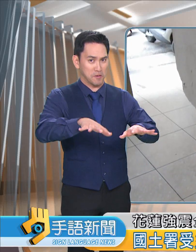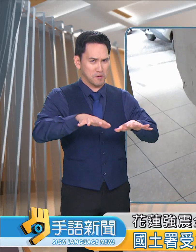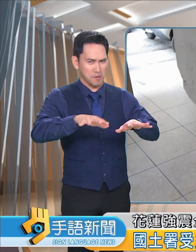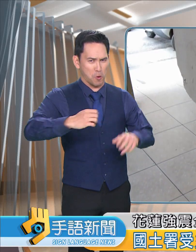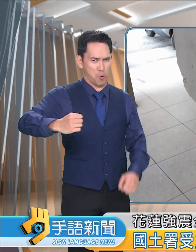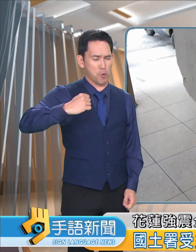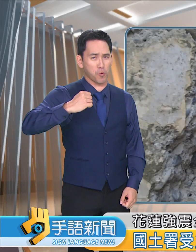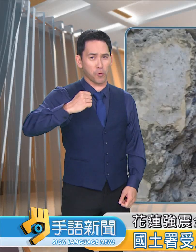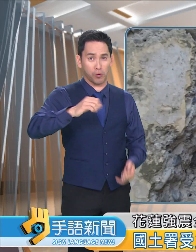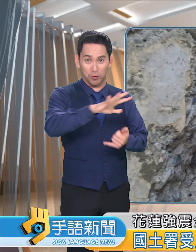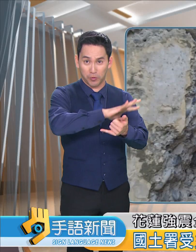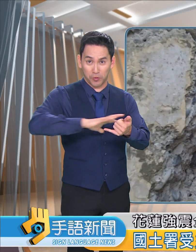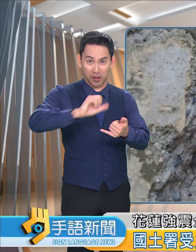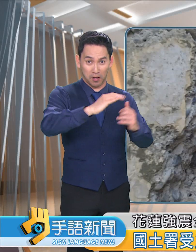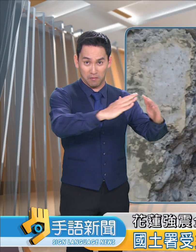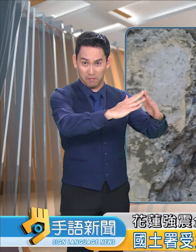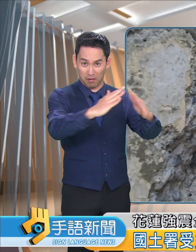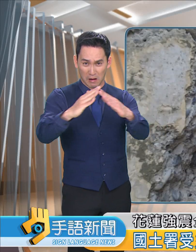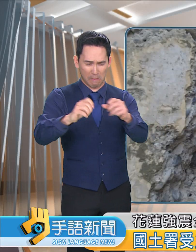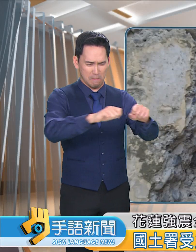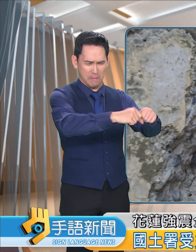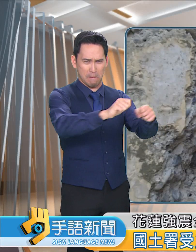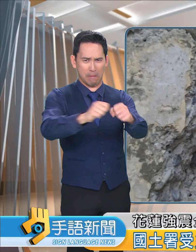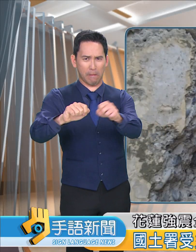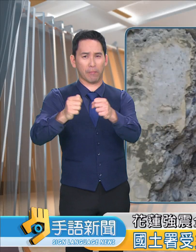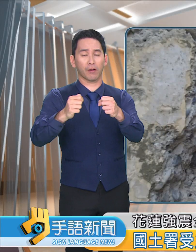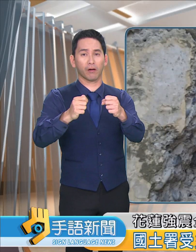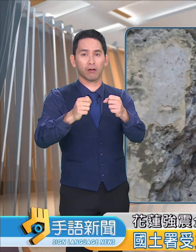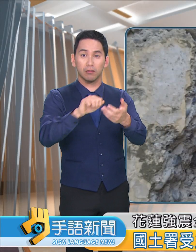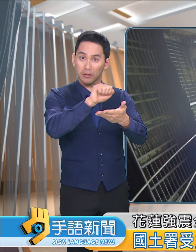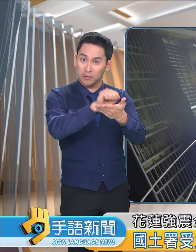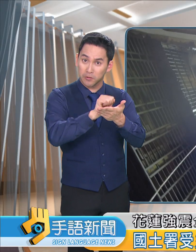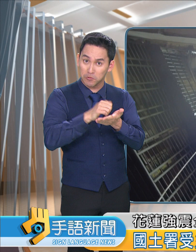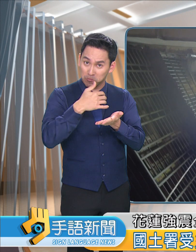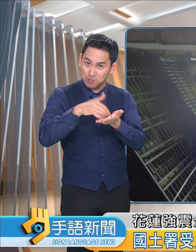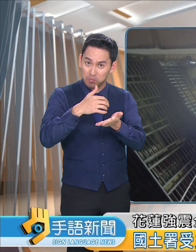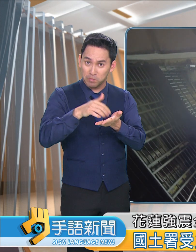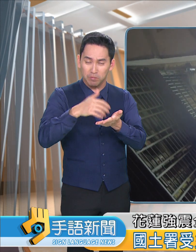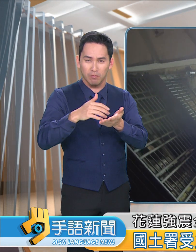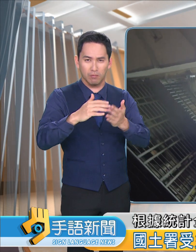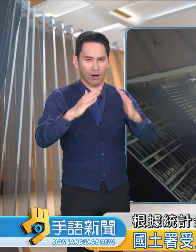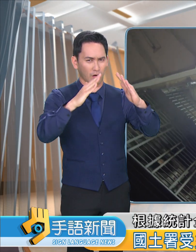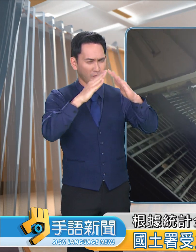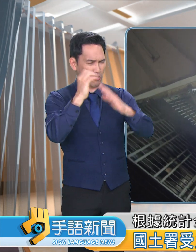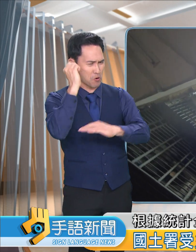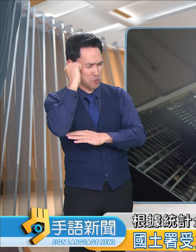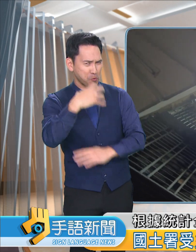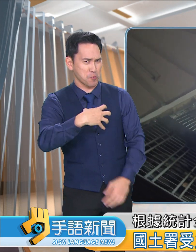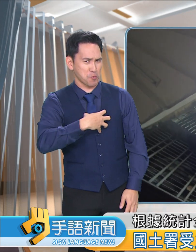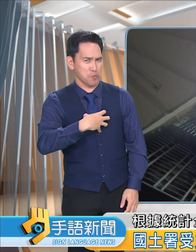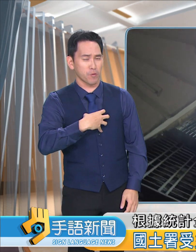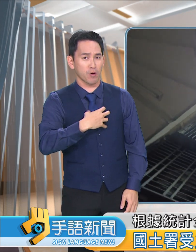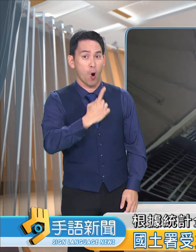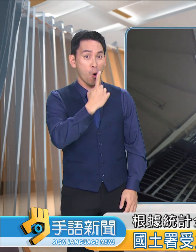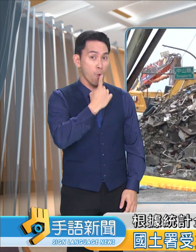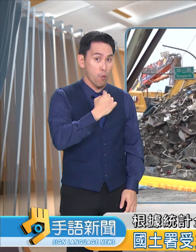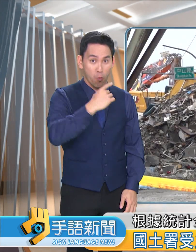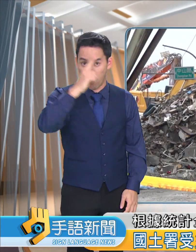花莲强震，全台不少的建筑物受损。而根据统计，全台确认的红黄单建